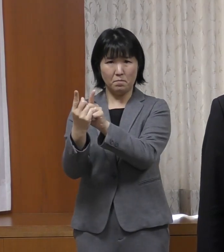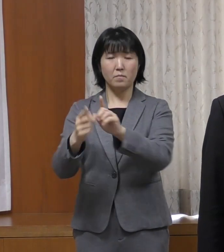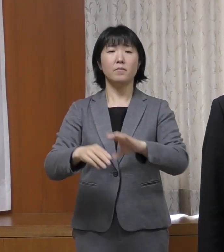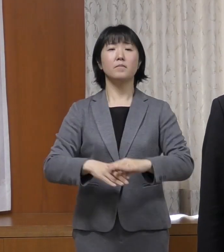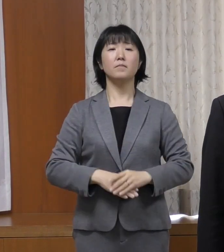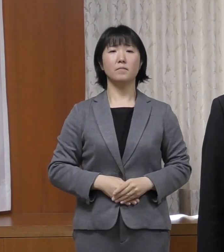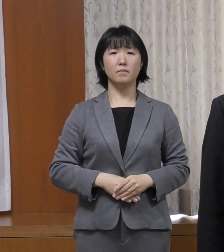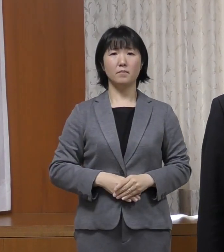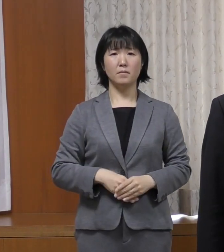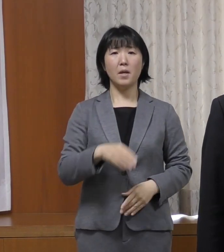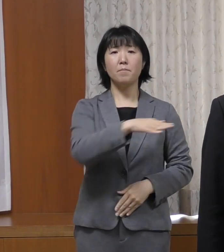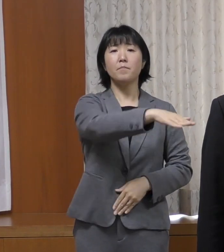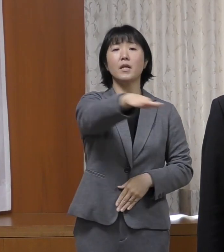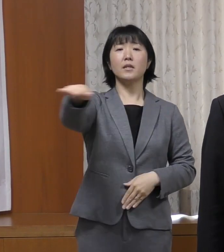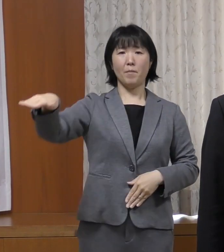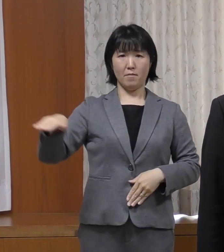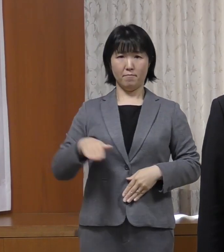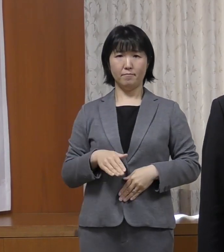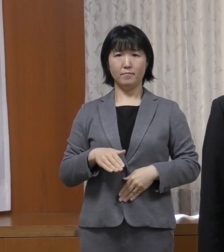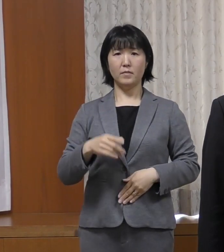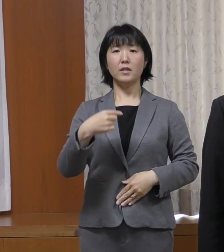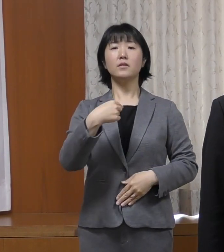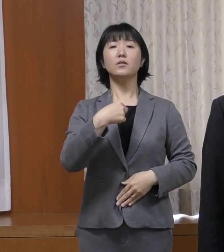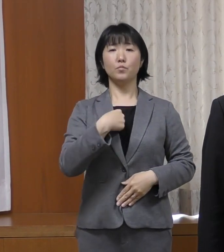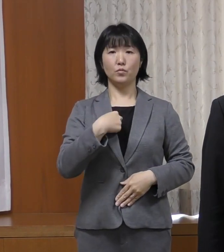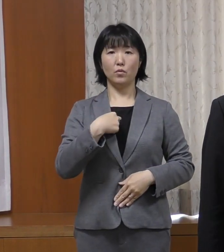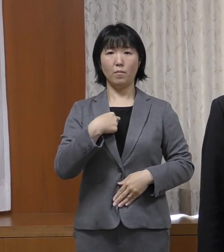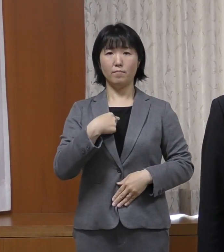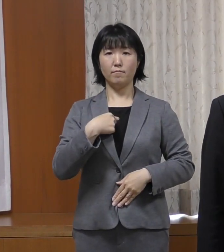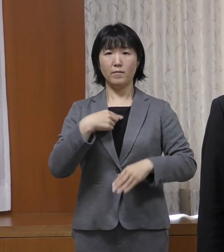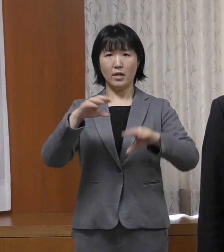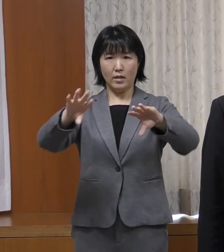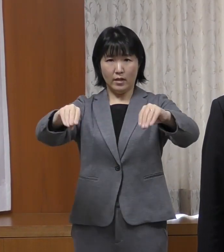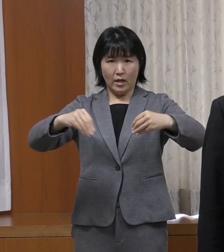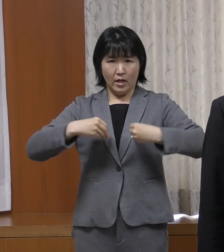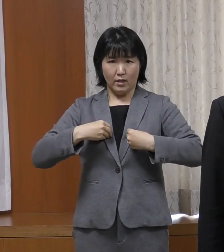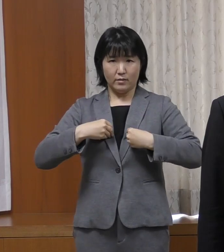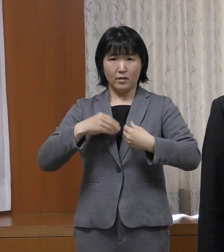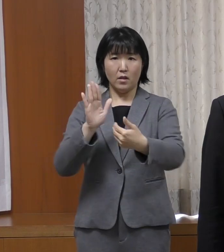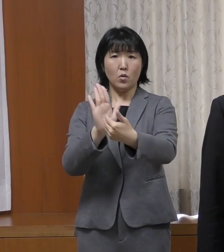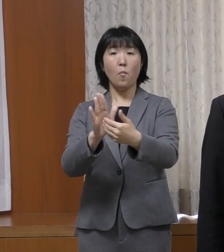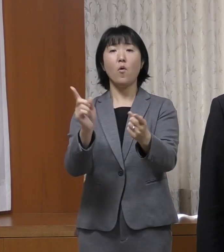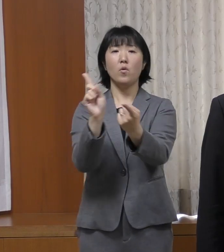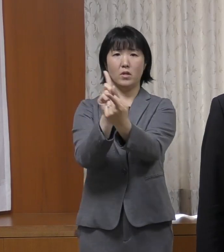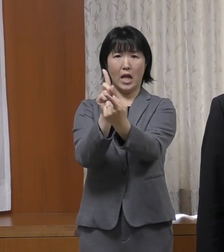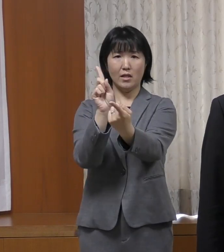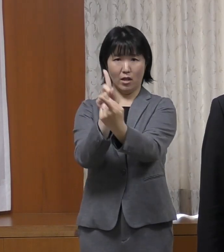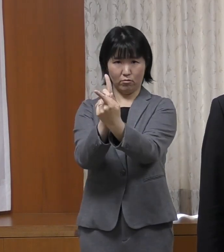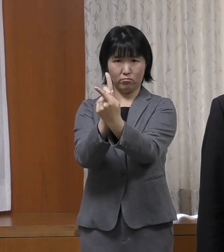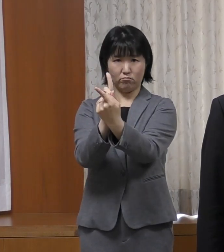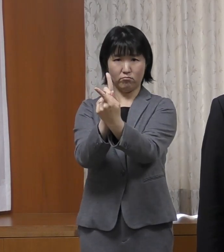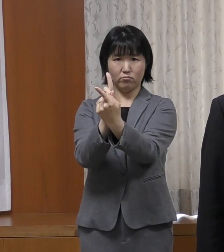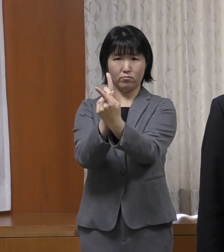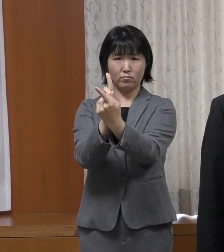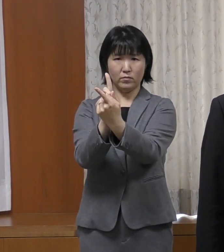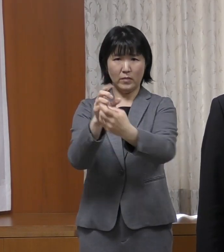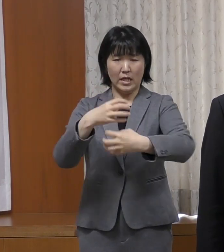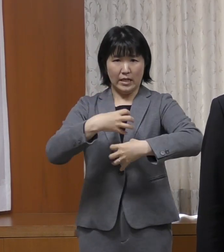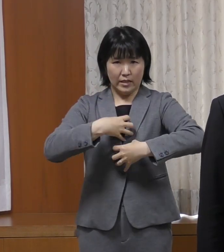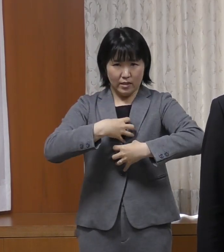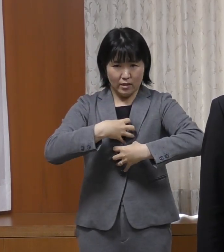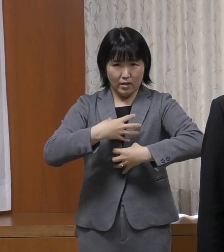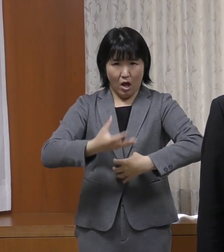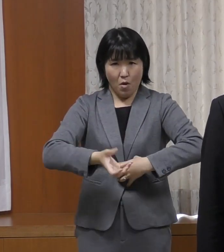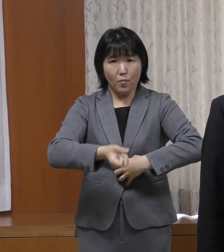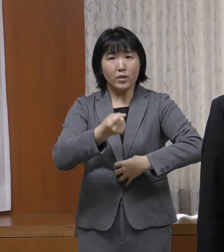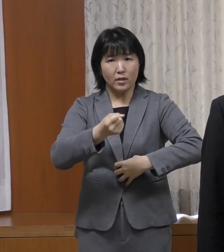市民の皆様、自身の感染予防対策を万全に講じ、危機感を持って日々の